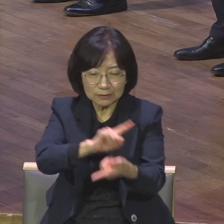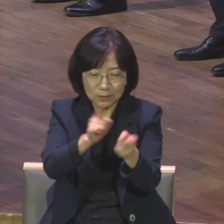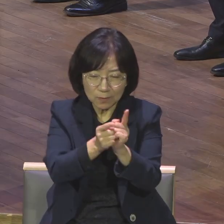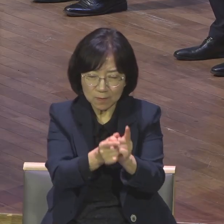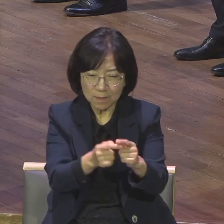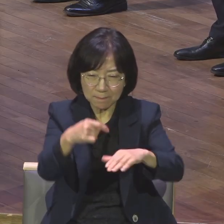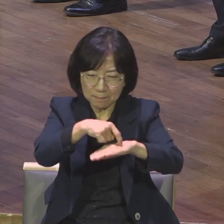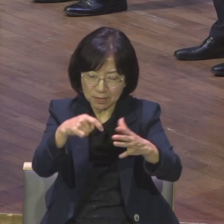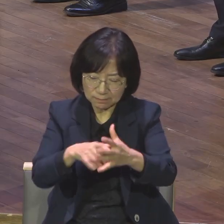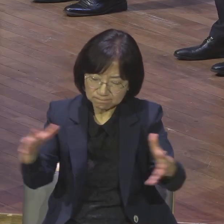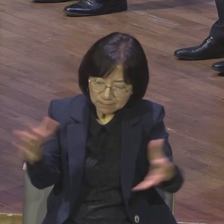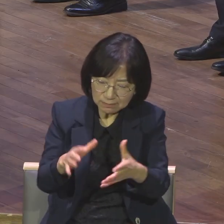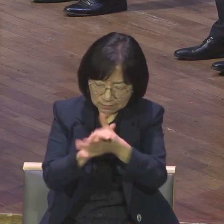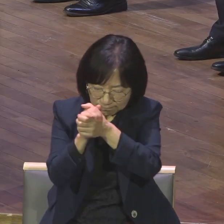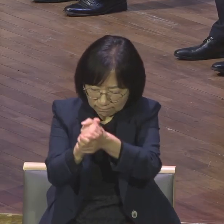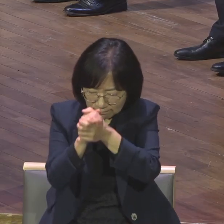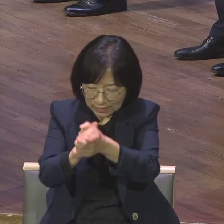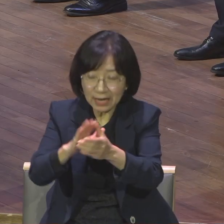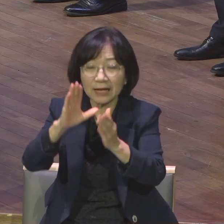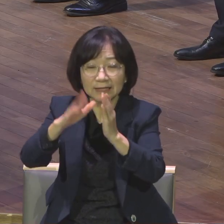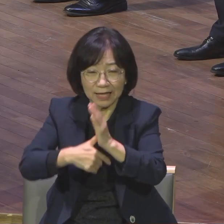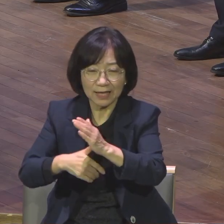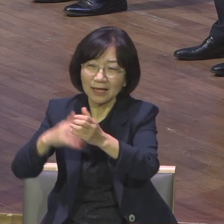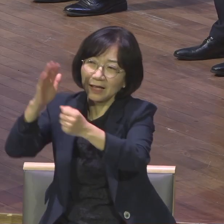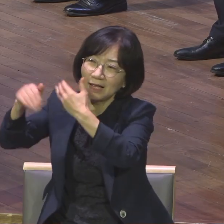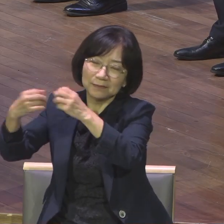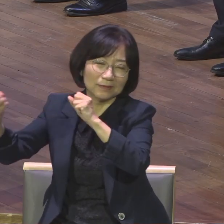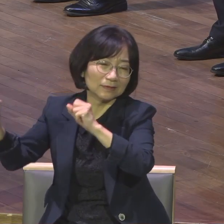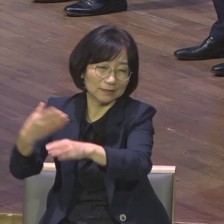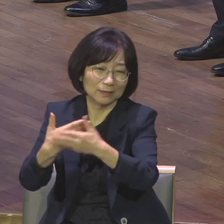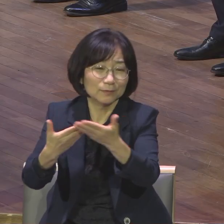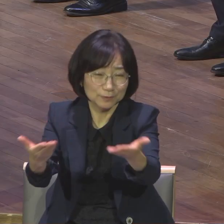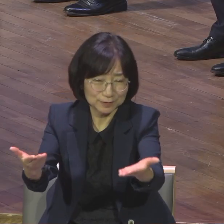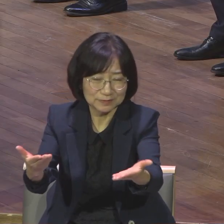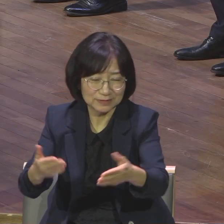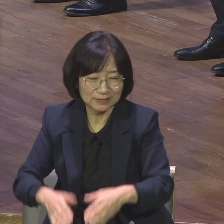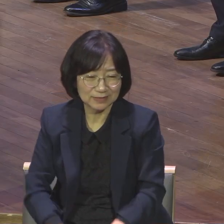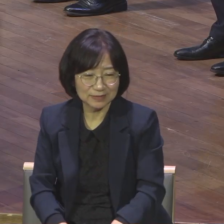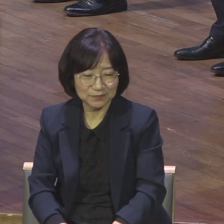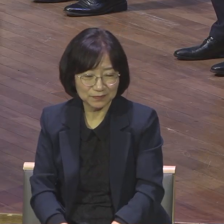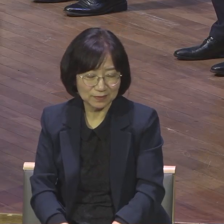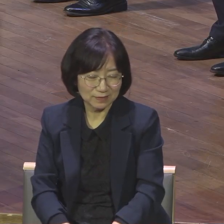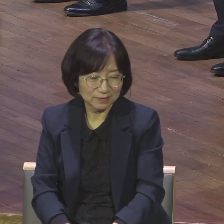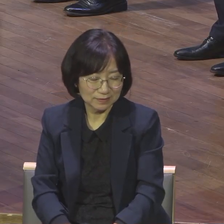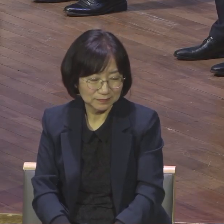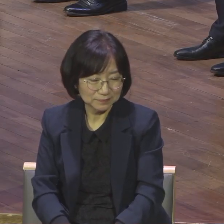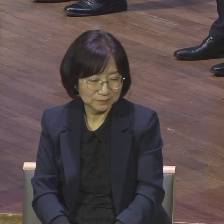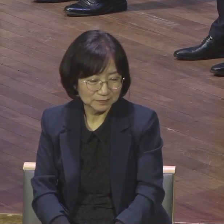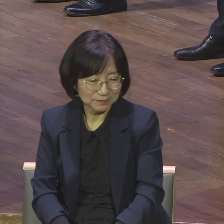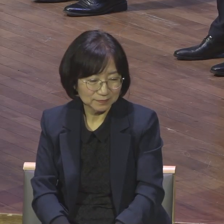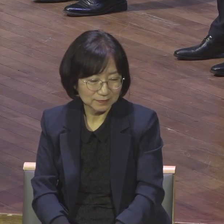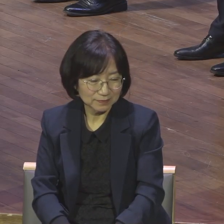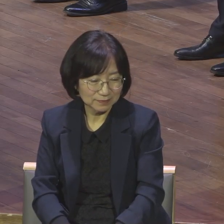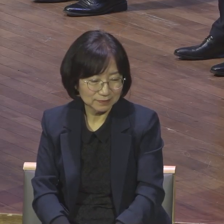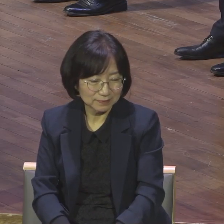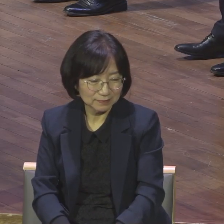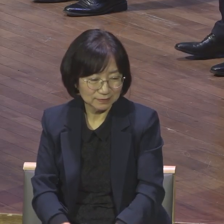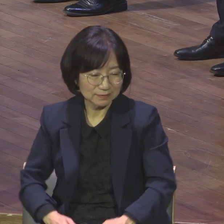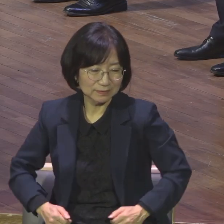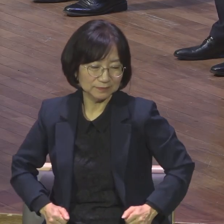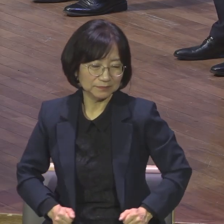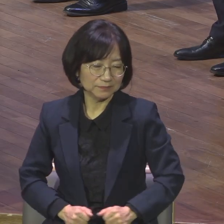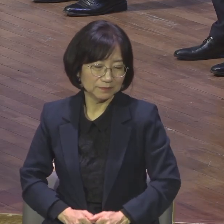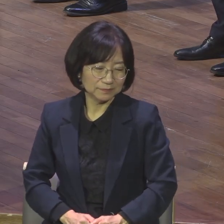하나님께서 우리가 부르짖고 하나님을 찾을 때 하나님께서 우리의 불신 가족들을 만나 주실 것입니다. 하나님이 가문 보고의 문을